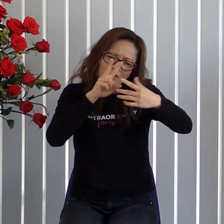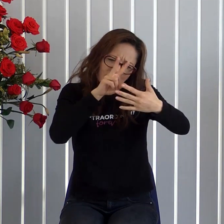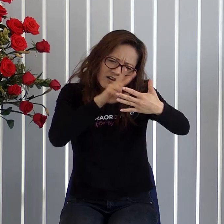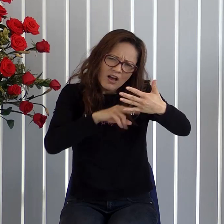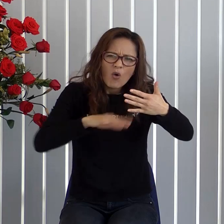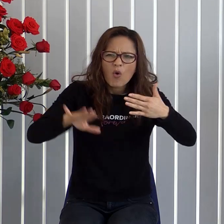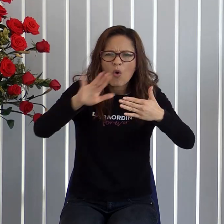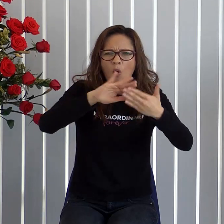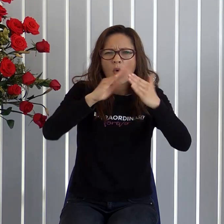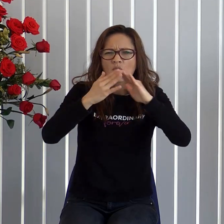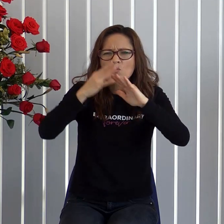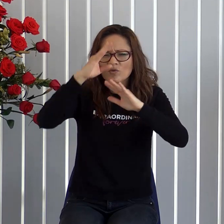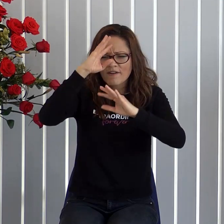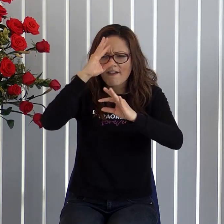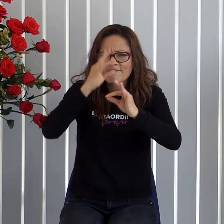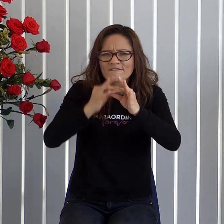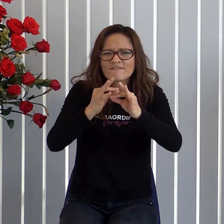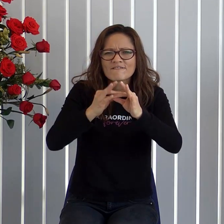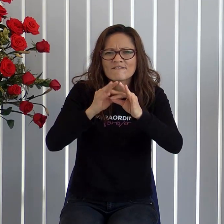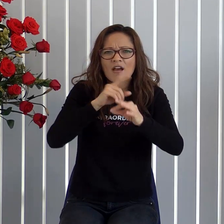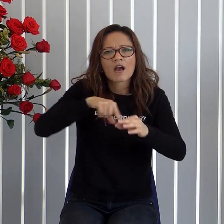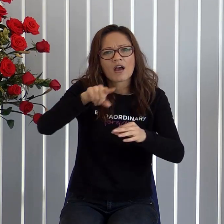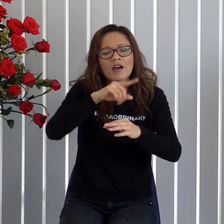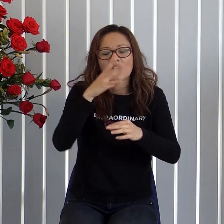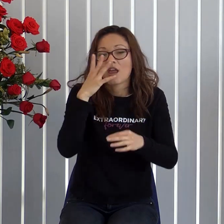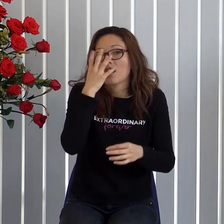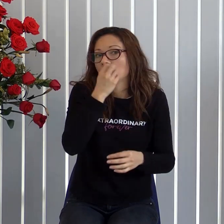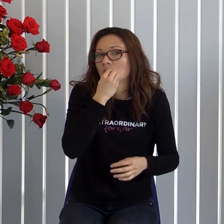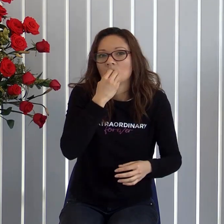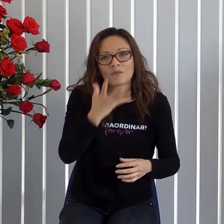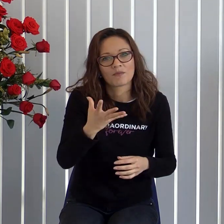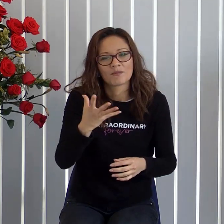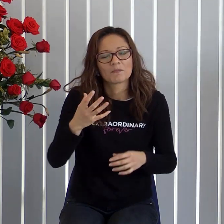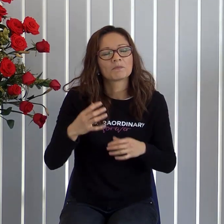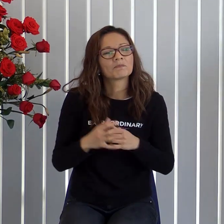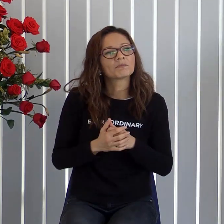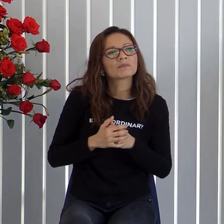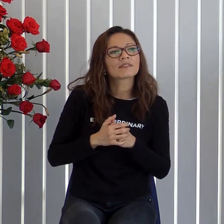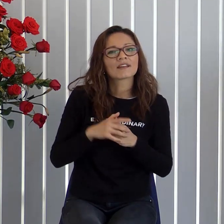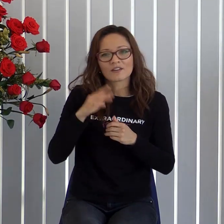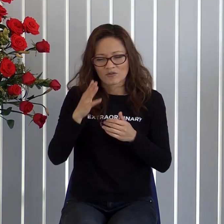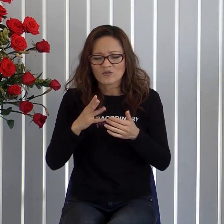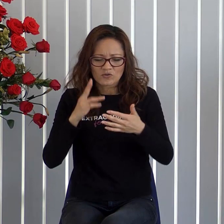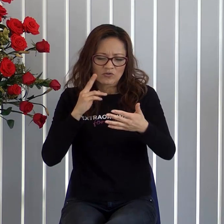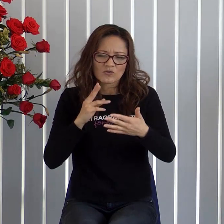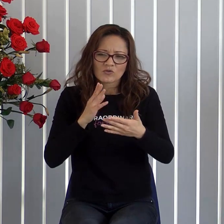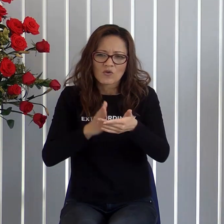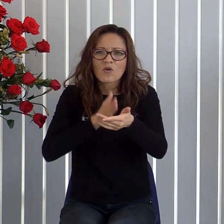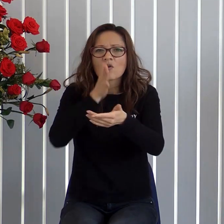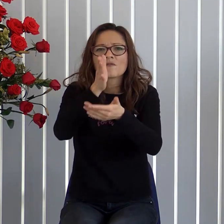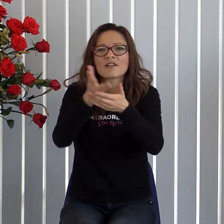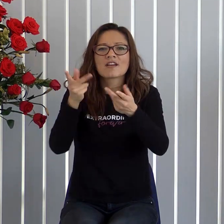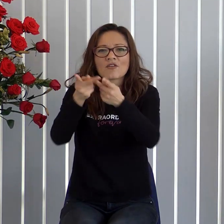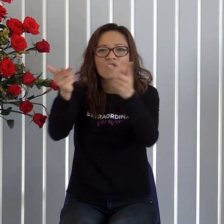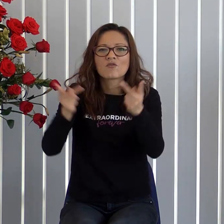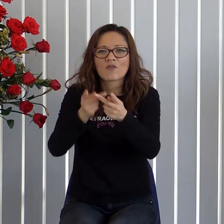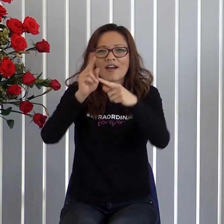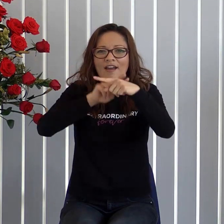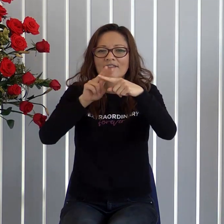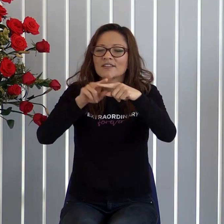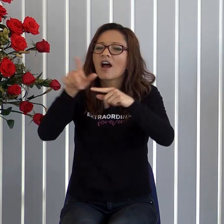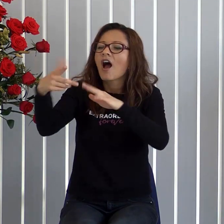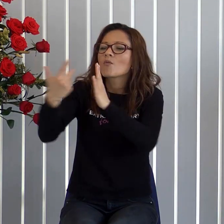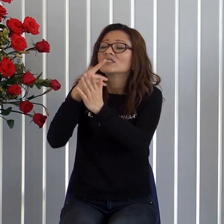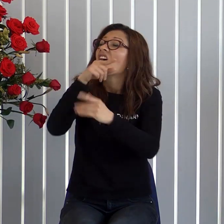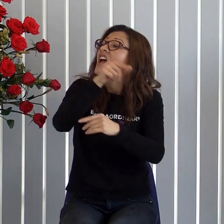comunidad de Éfeso, quién sabe cómo era de hermosa. Y uno llega allá a Éfeso y le dicen, aquí era la iglesia en